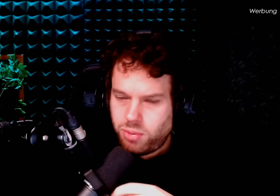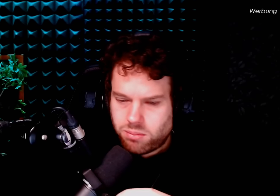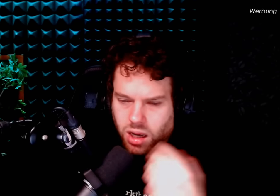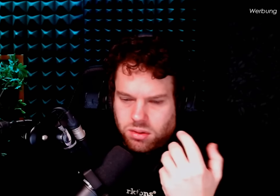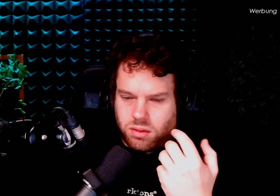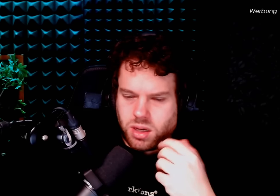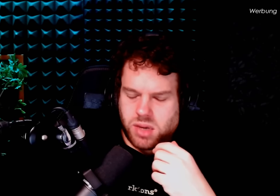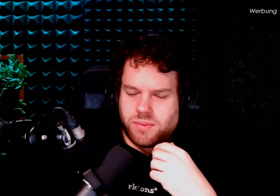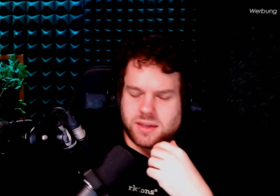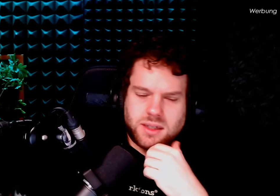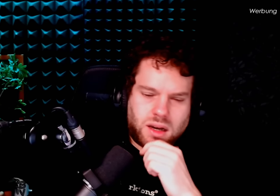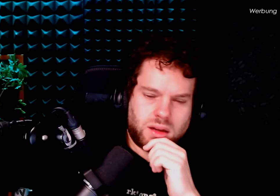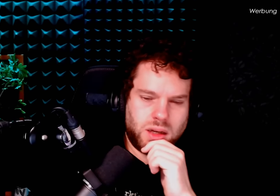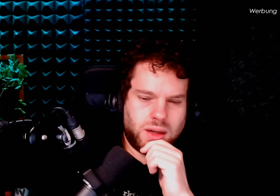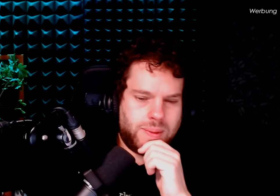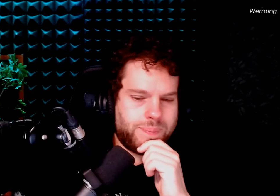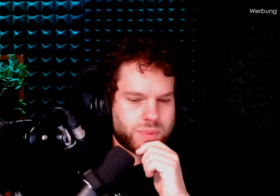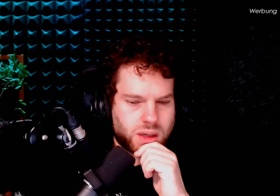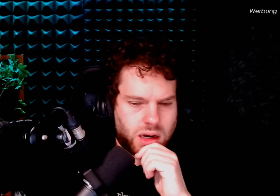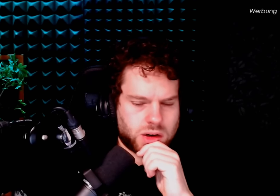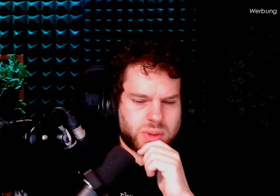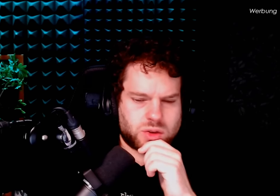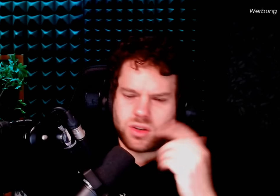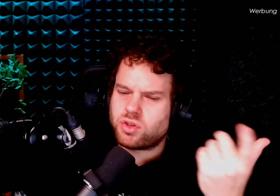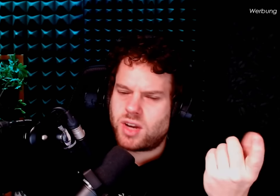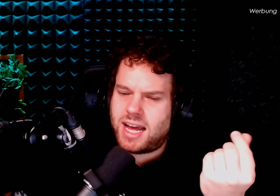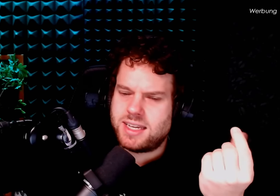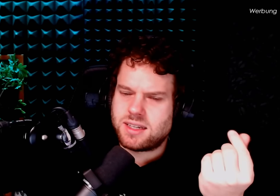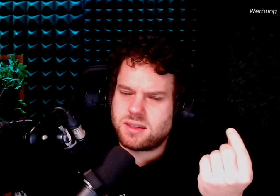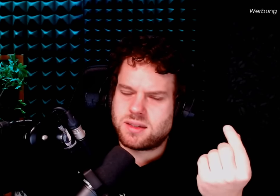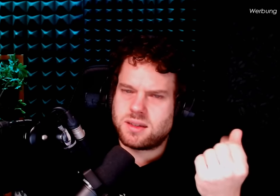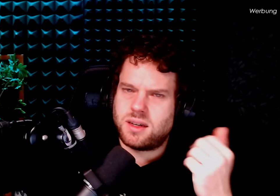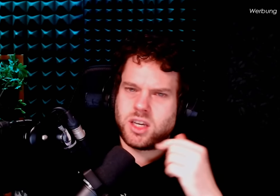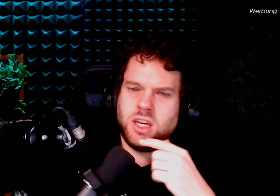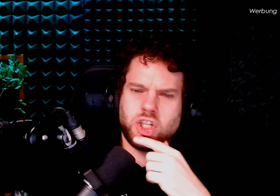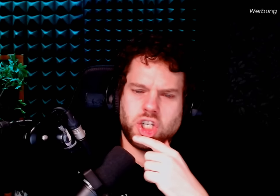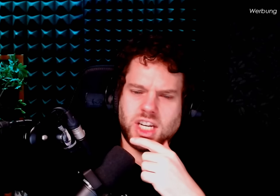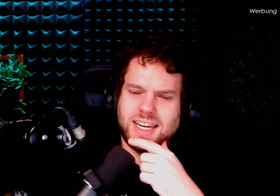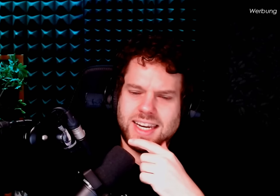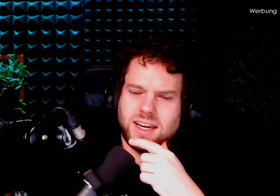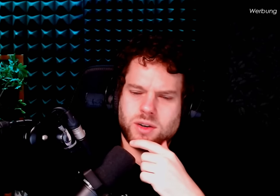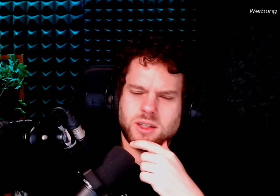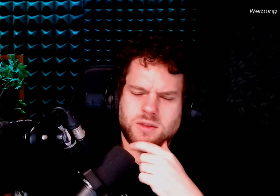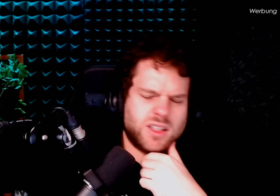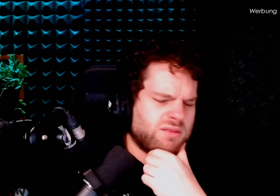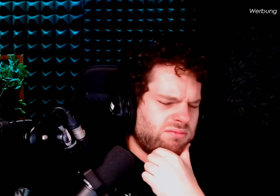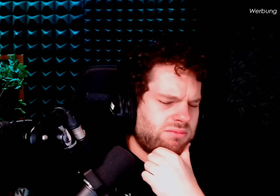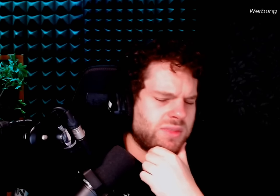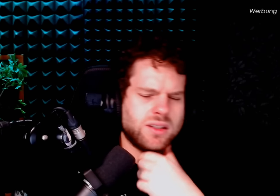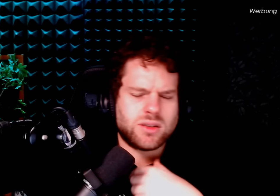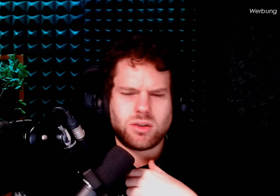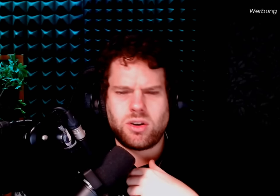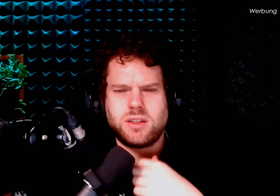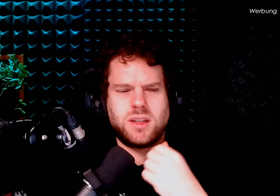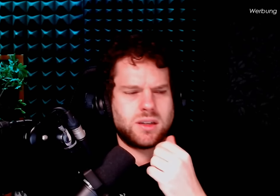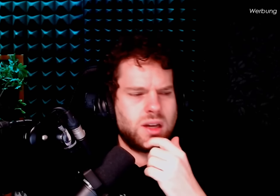Problem. Ja, esse ich ja. Ja, oder so ein herrliches Kirschgelee oder sowas. Das ist doch köstlich.